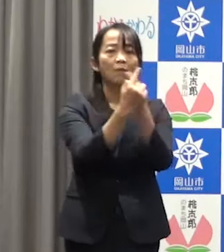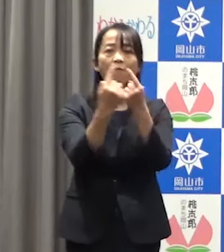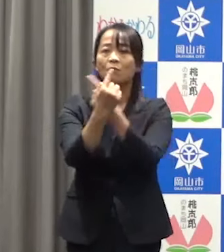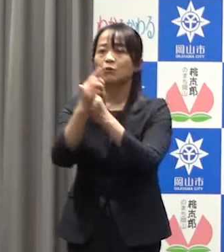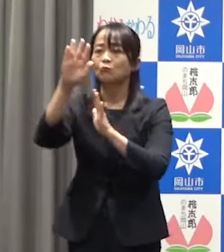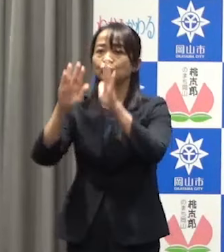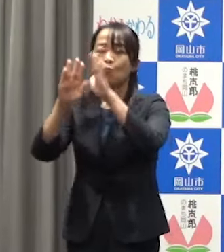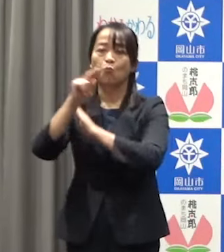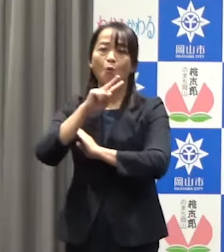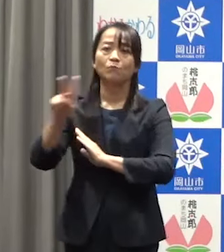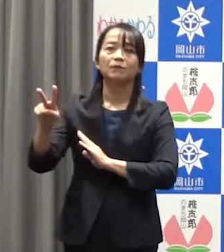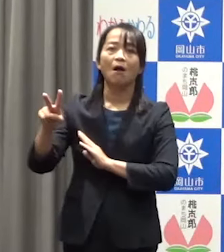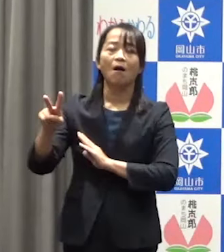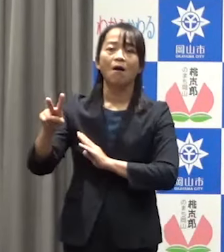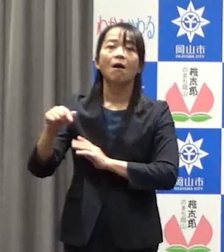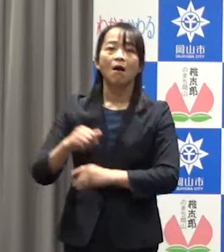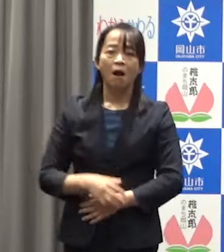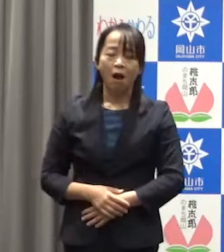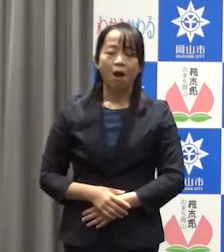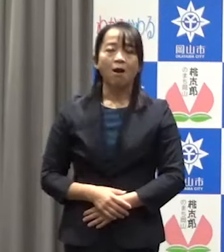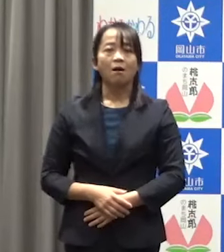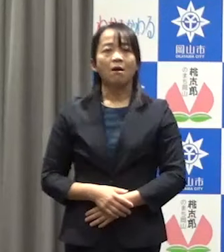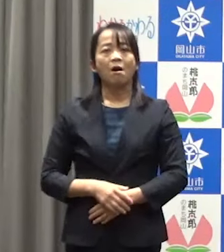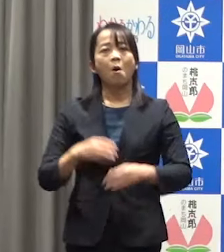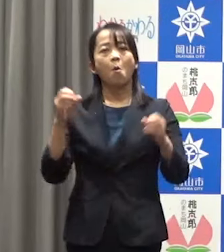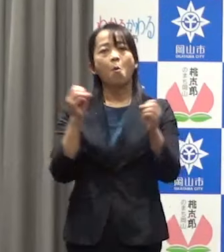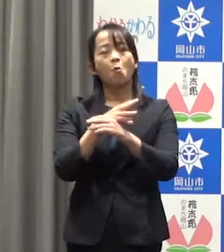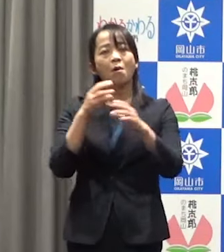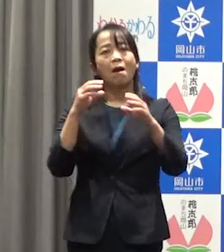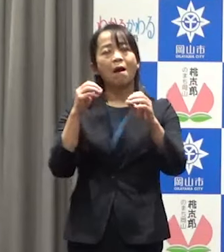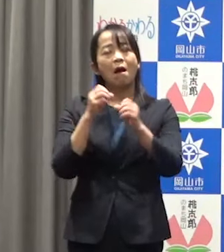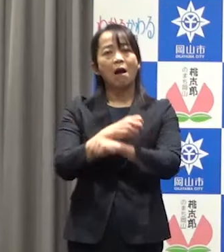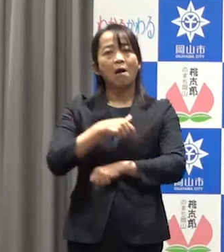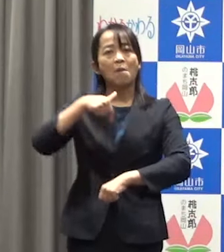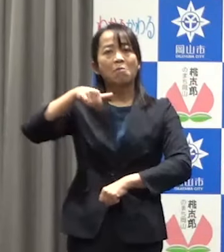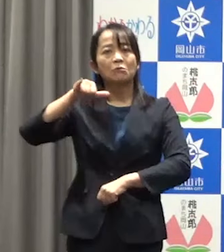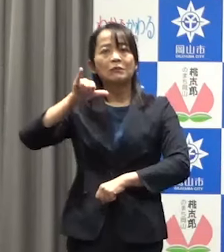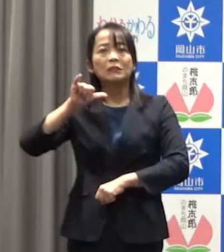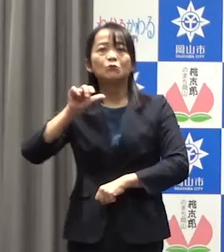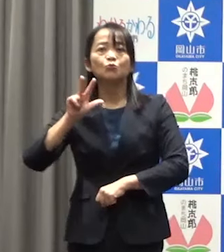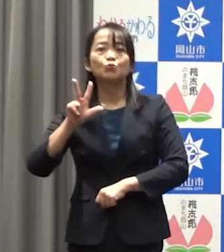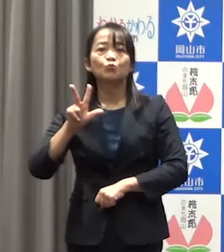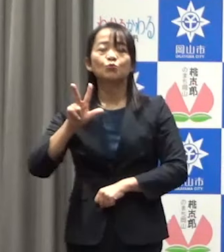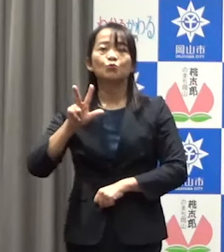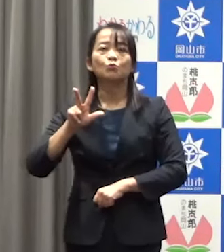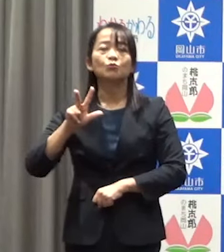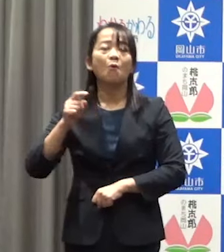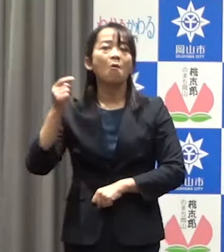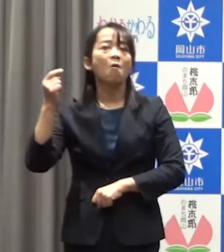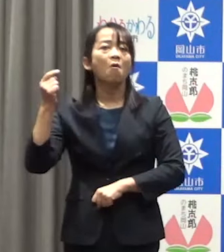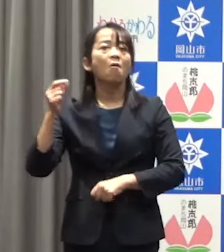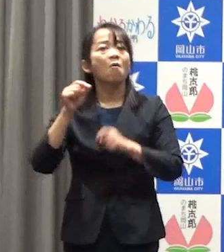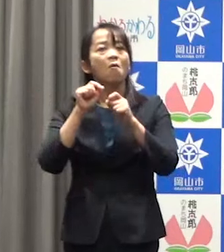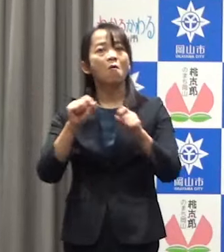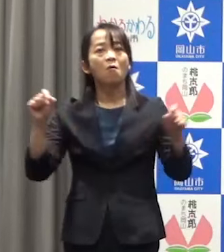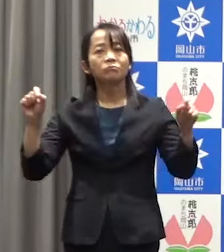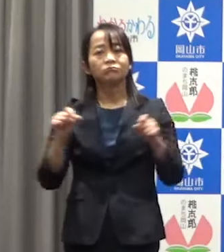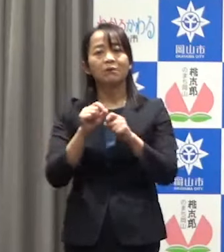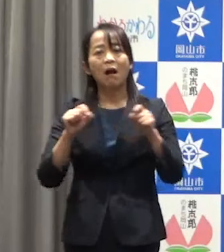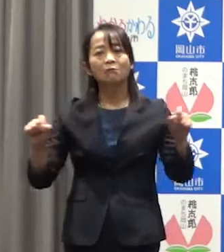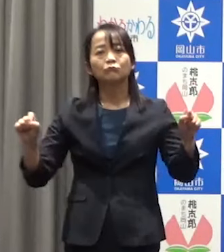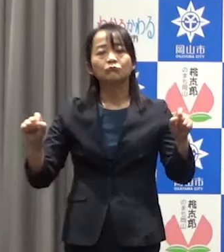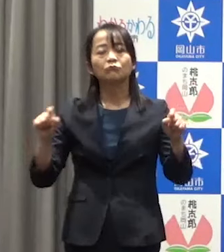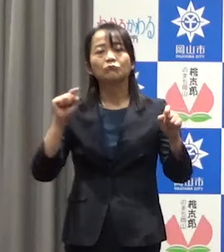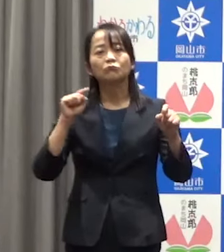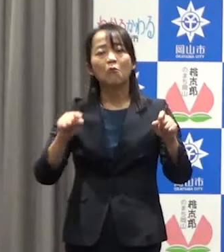ね、やはりオカフィルの音っていうのを大事にしないといけない、そうなる